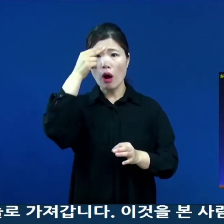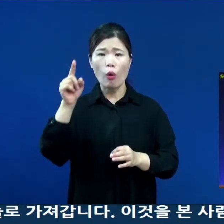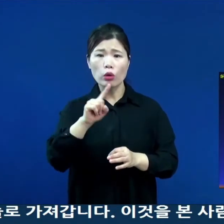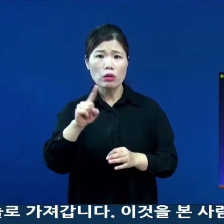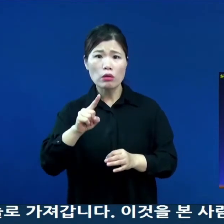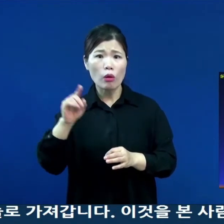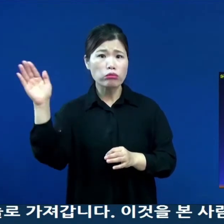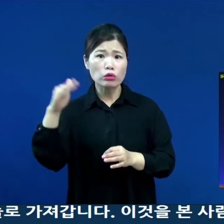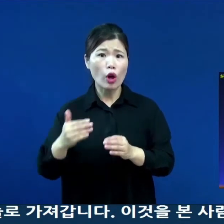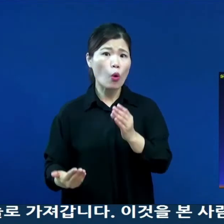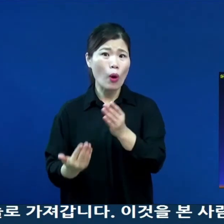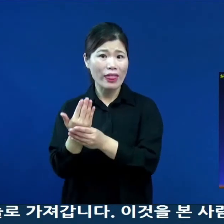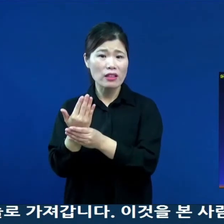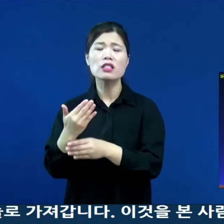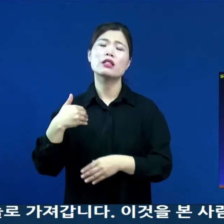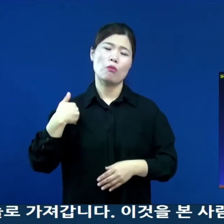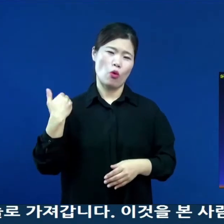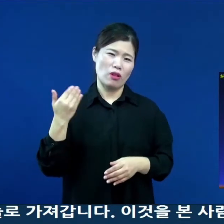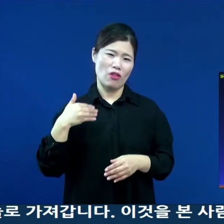왔는지 모르더라. 기억나십니까?